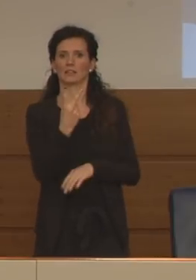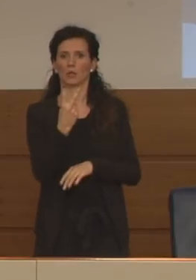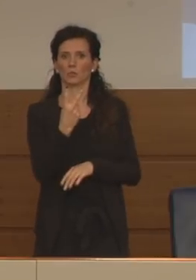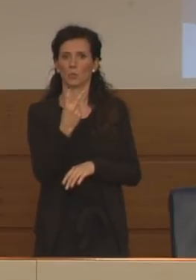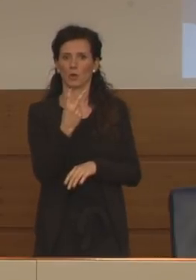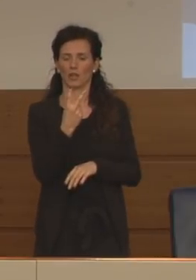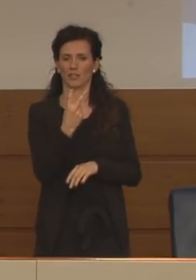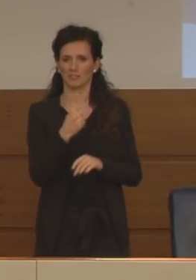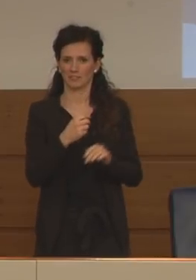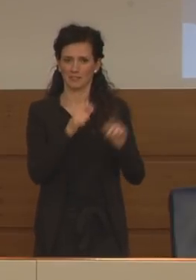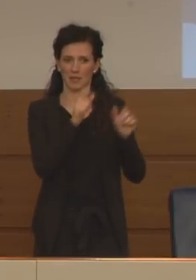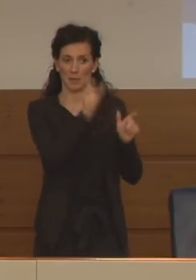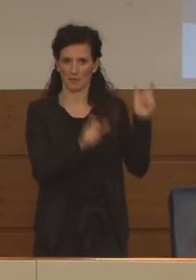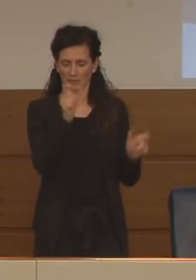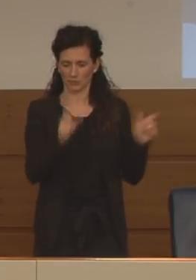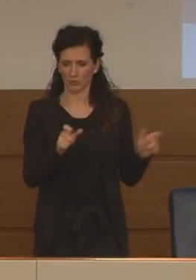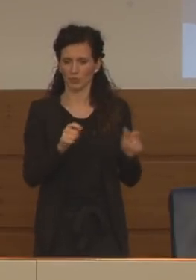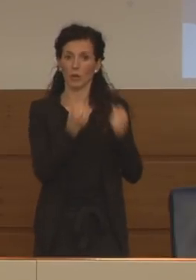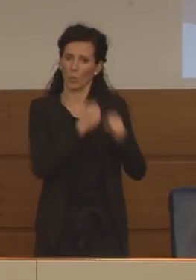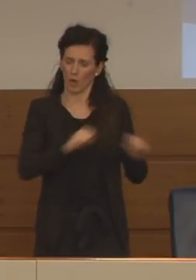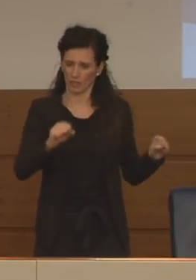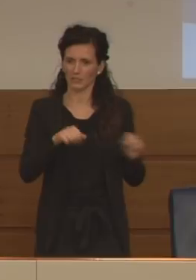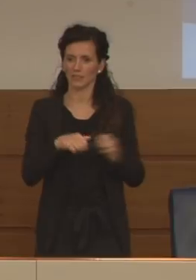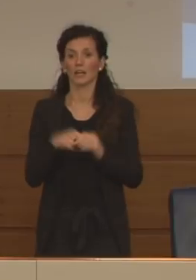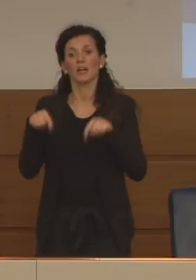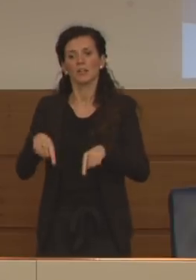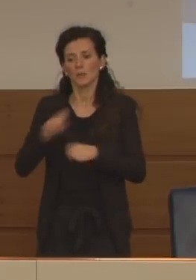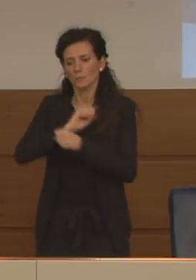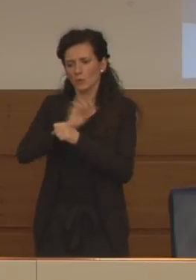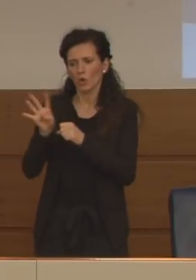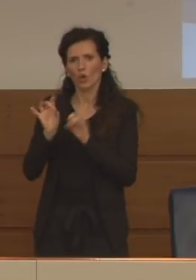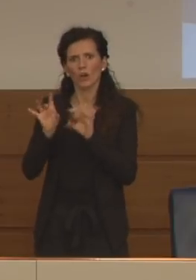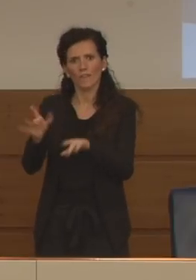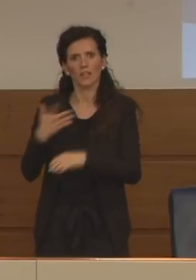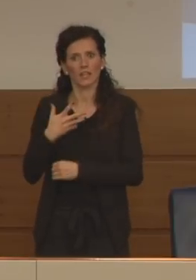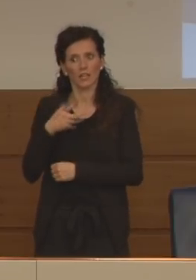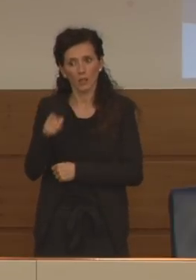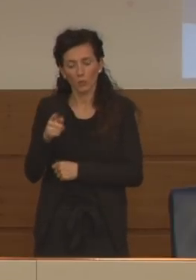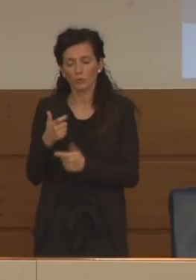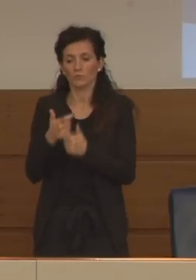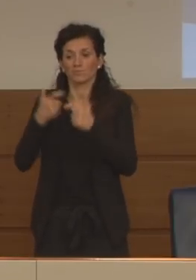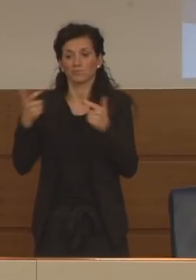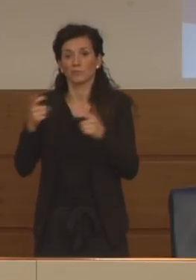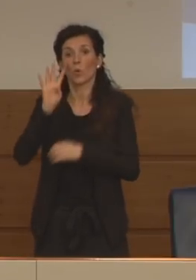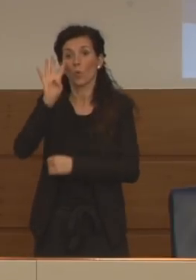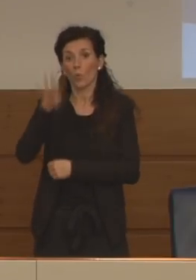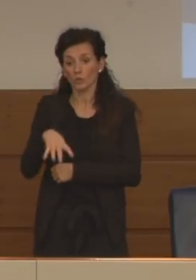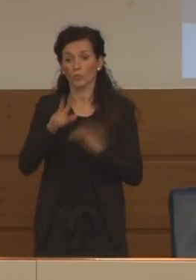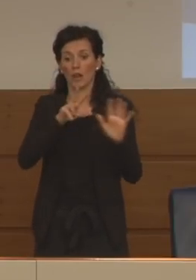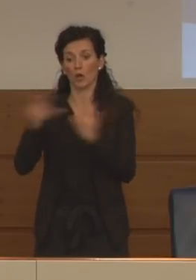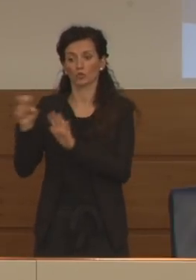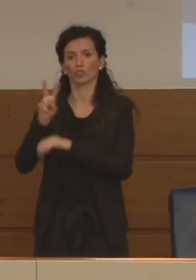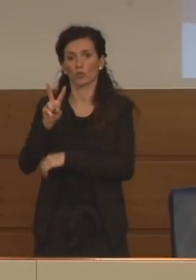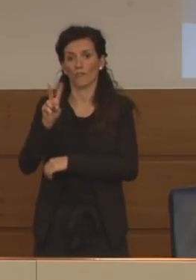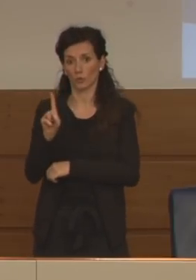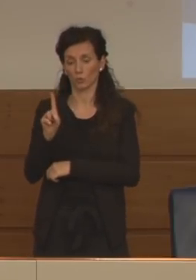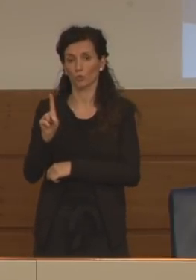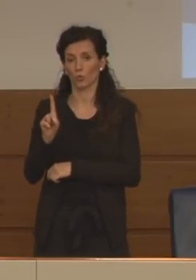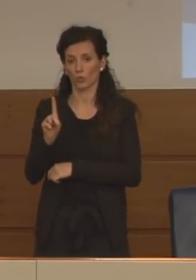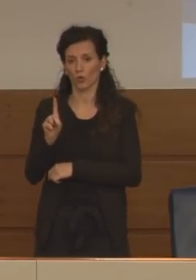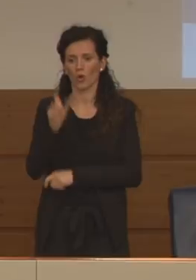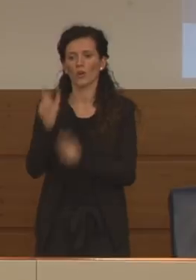il numero delle persone attualmente positive incrementa di 4.800 21